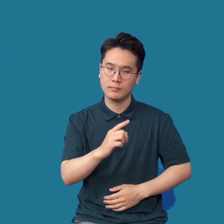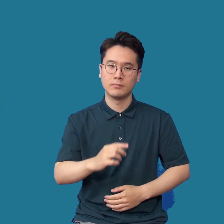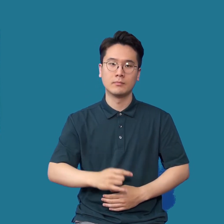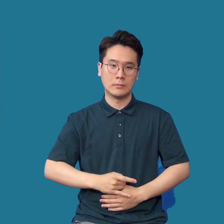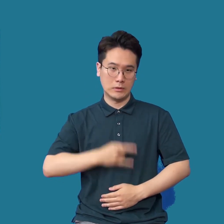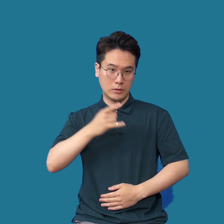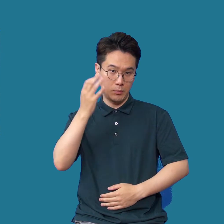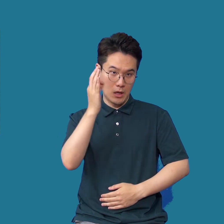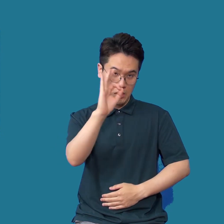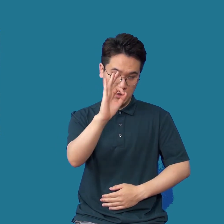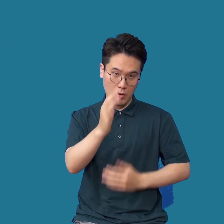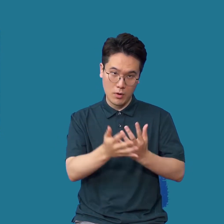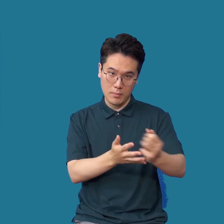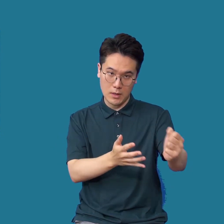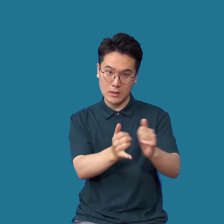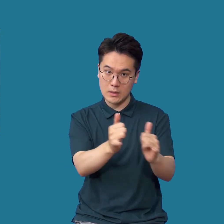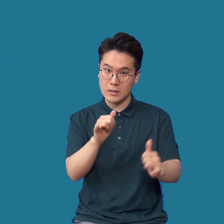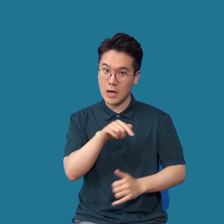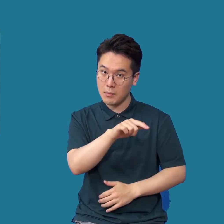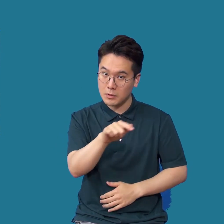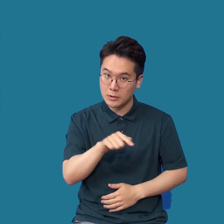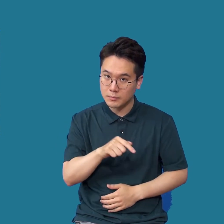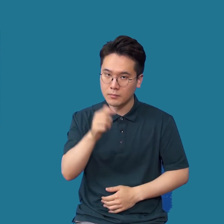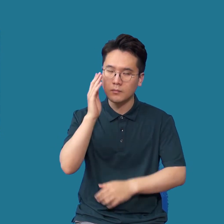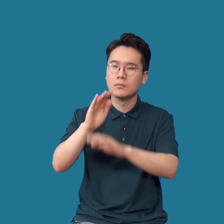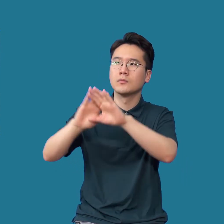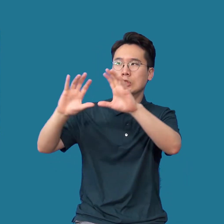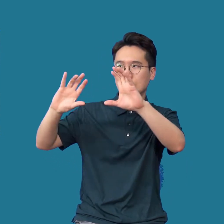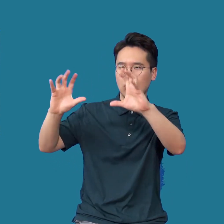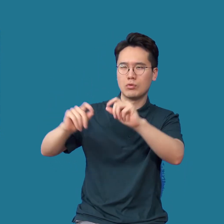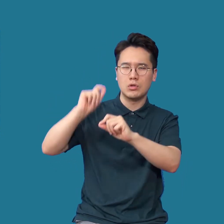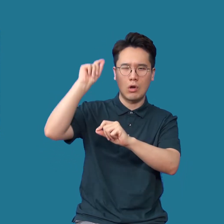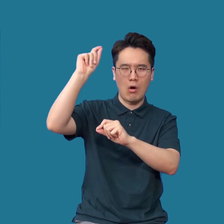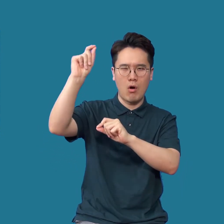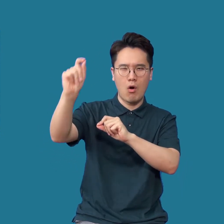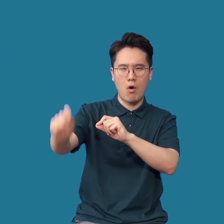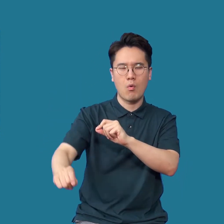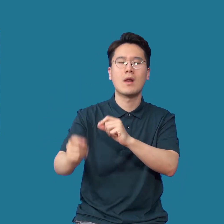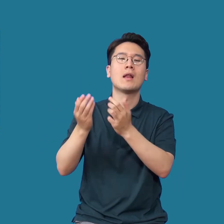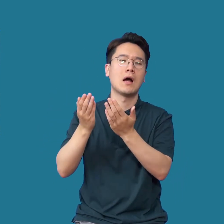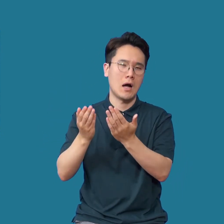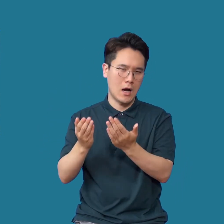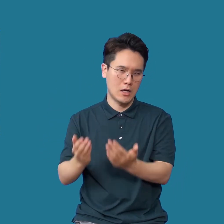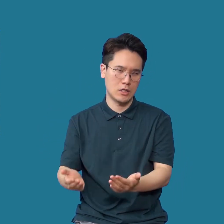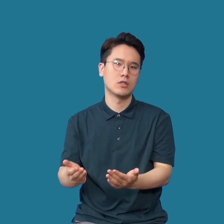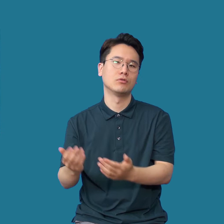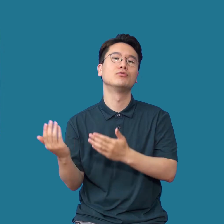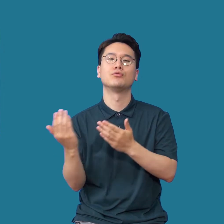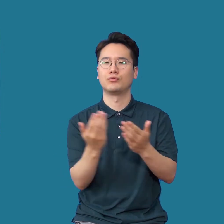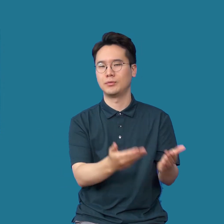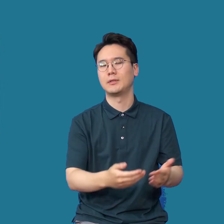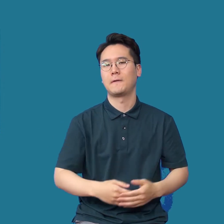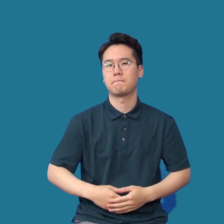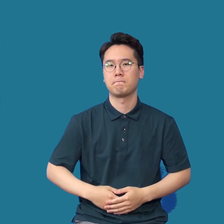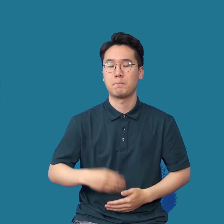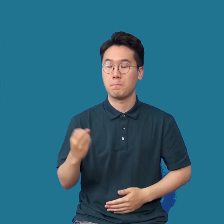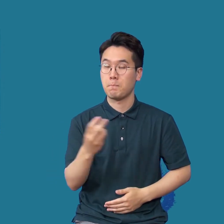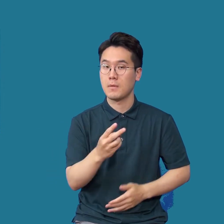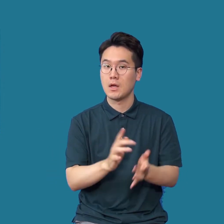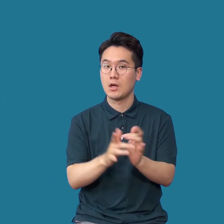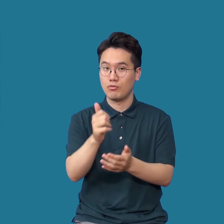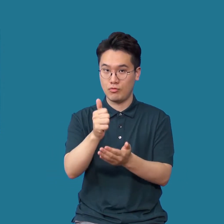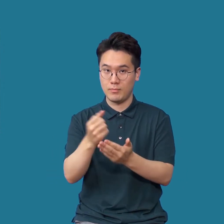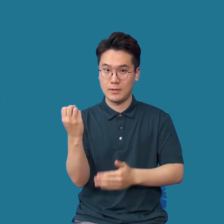장차 천국에서 영원한 안식을 누리게 하십니다. 또 예수님 재림할 때는 몸도